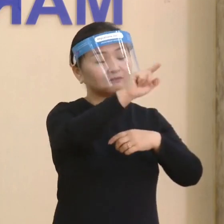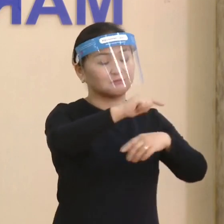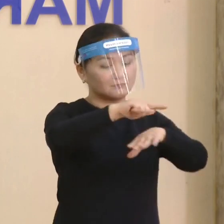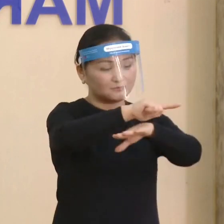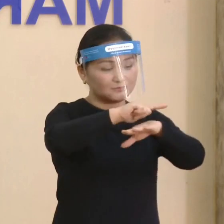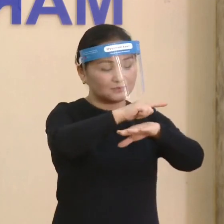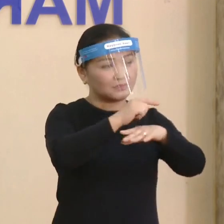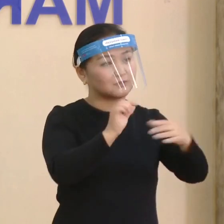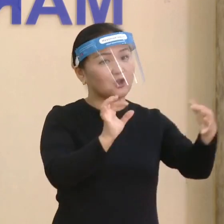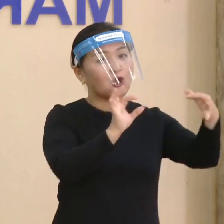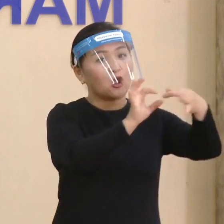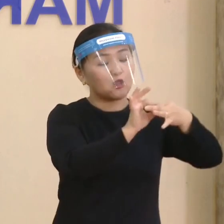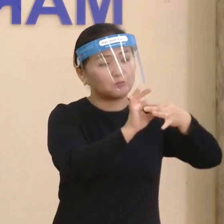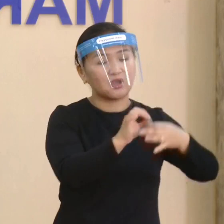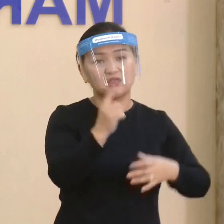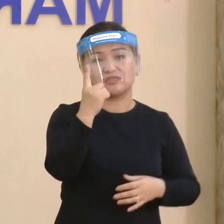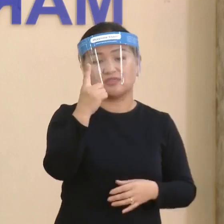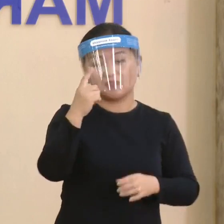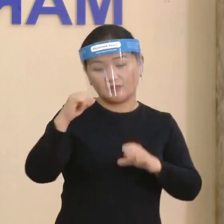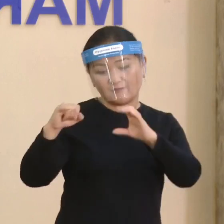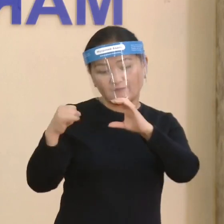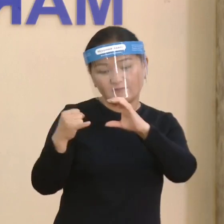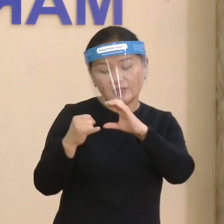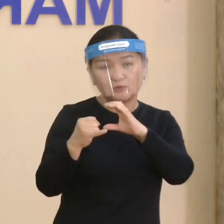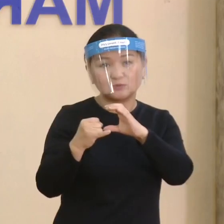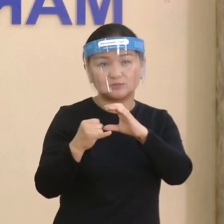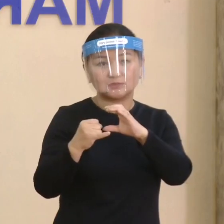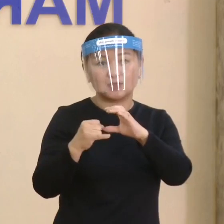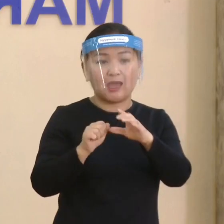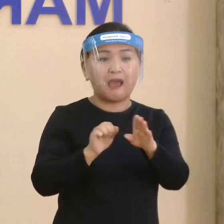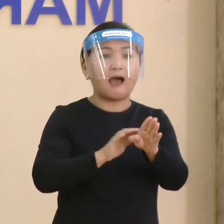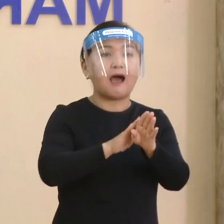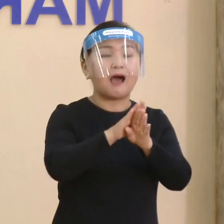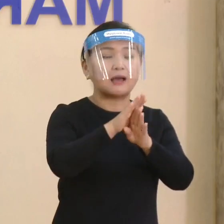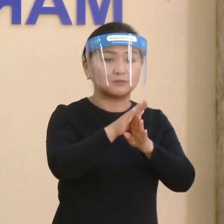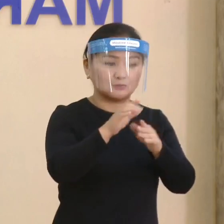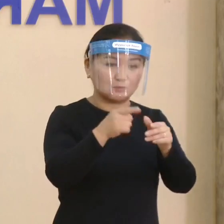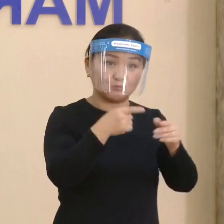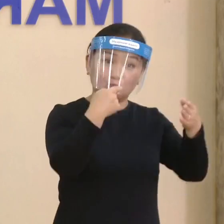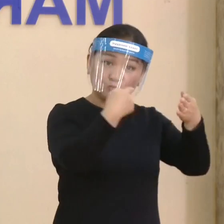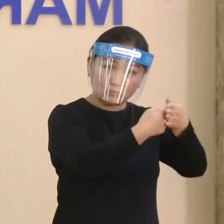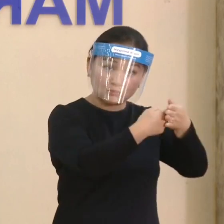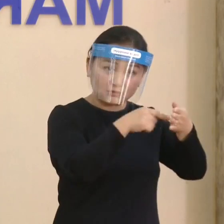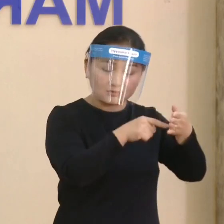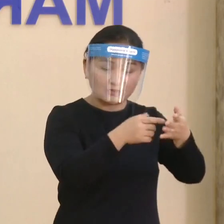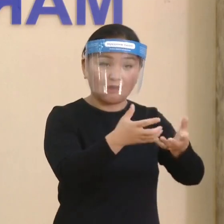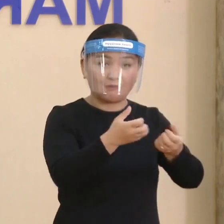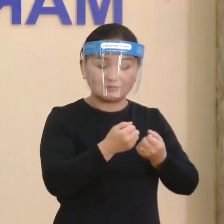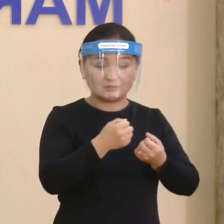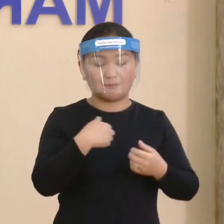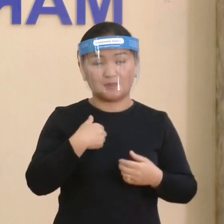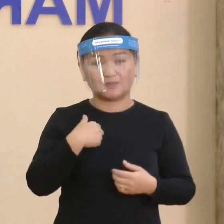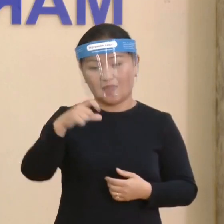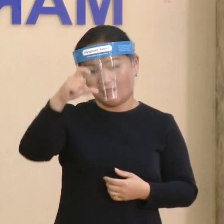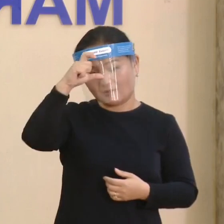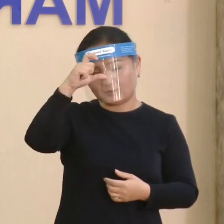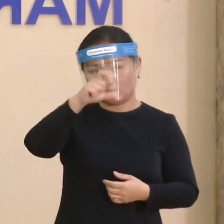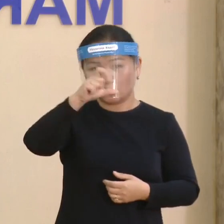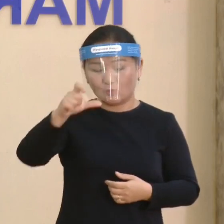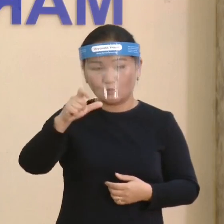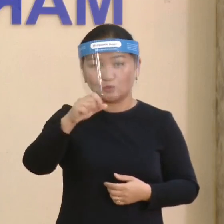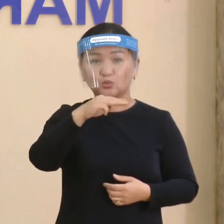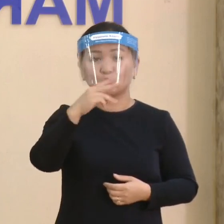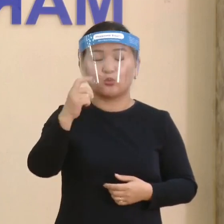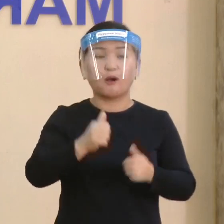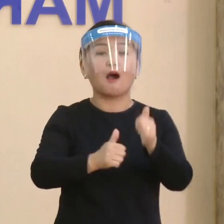одоо тэр дотроос нэг вирусыг бол балбын ясаар бол бүртгэж ийм авсан. Энэ бол бас их түүхэн амжилт. Манай эртнэтэд өөрсдихөө одоо гаргаж